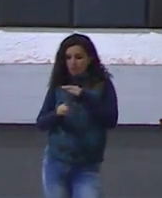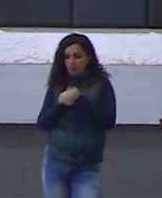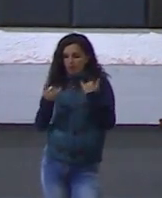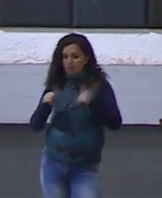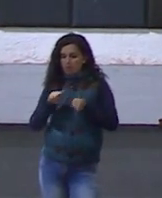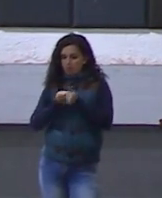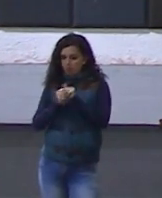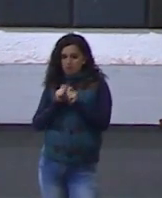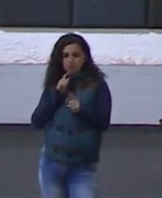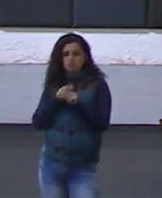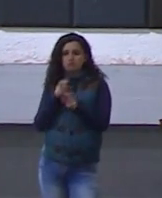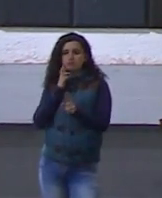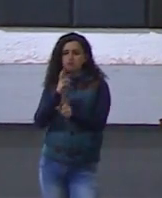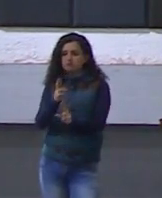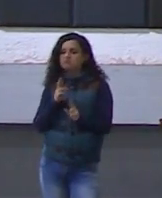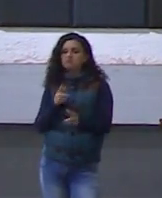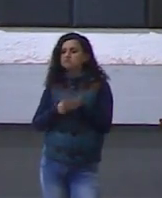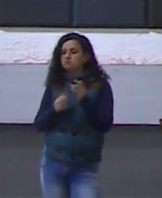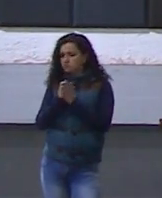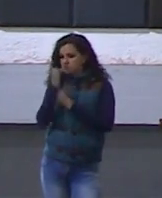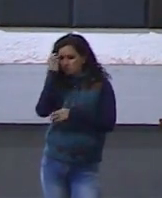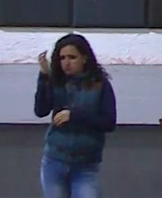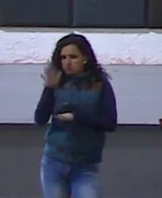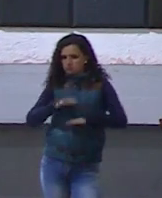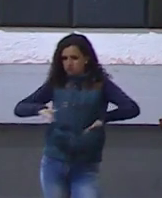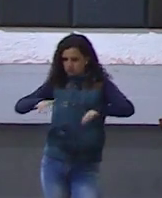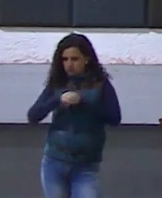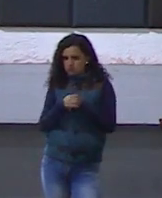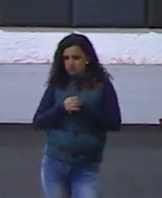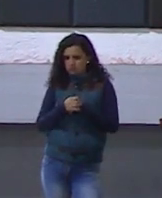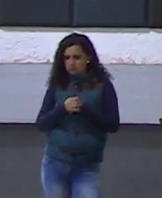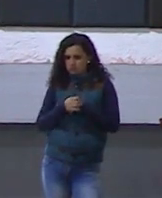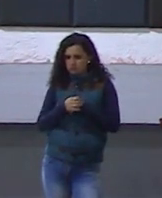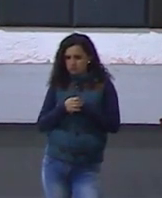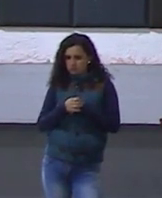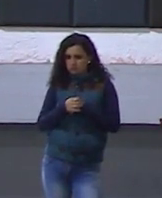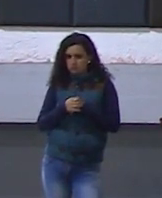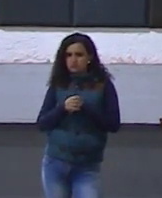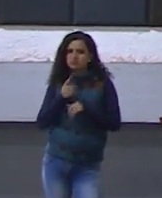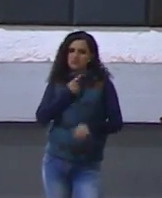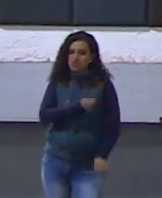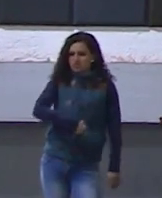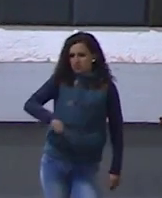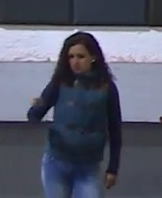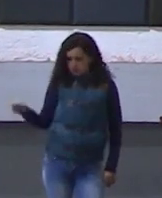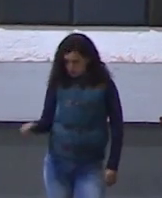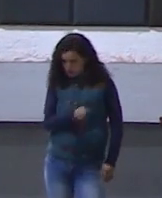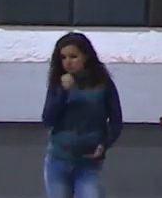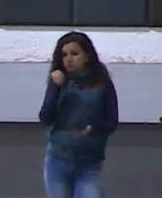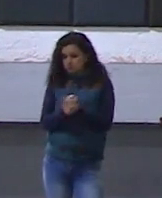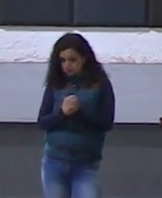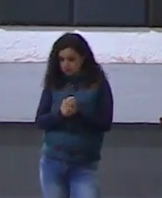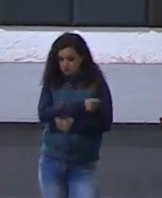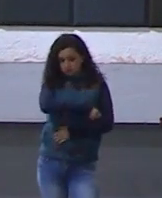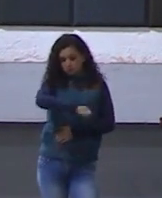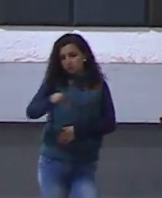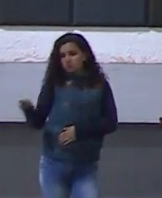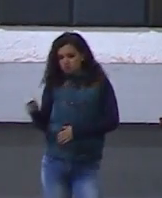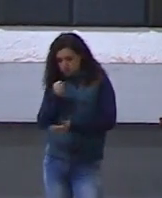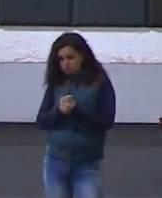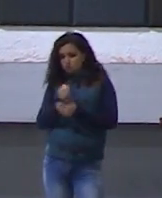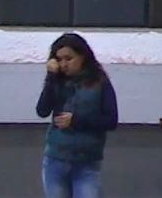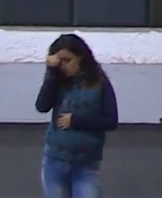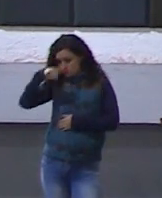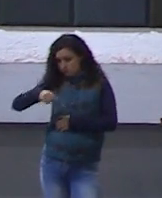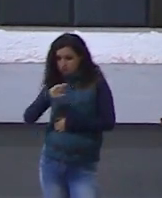que llevaron a un reconocimiento profesional en esos campos era tenis era obligatorio y los profesores de la pedagógica